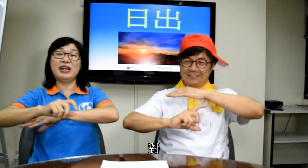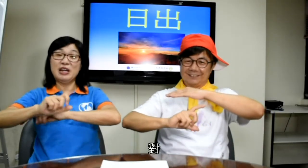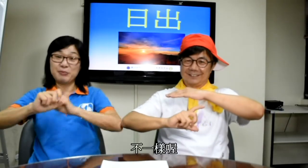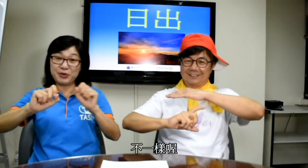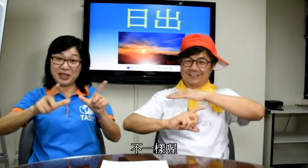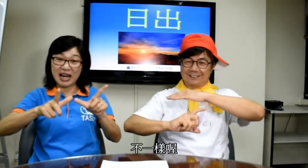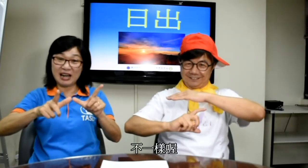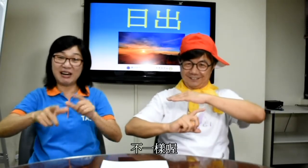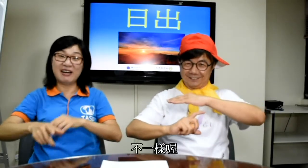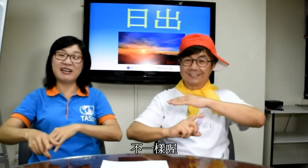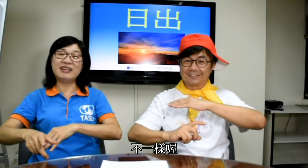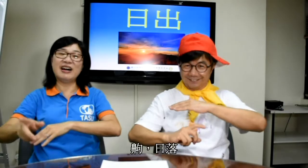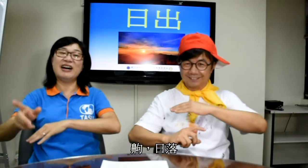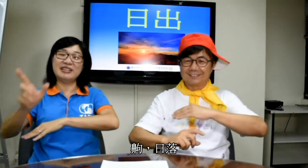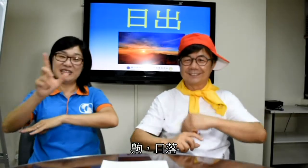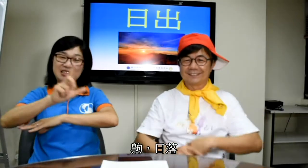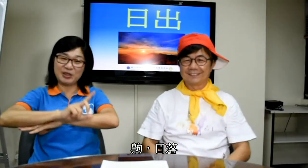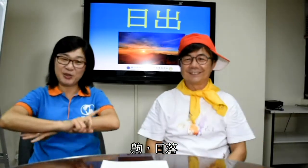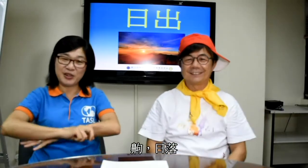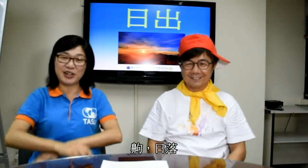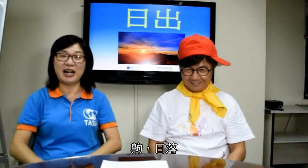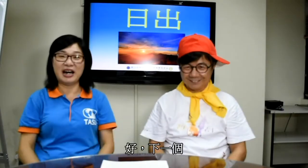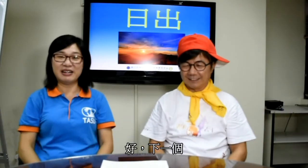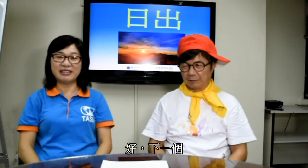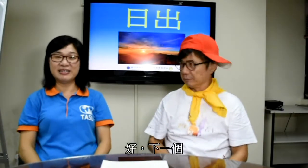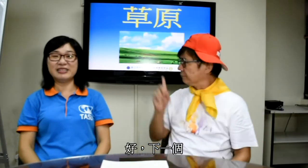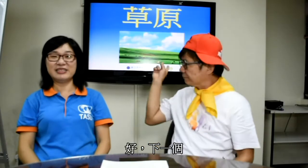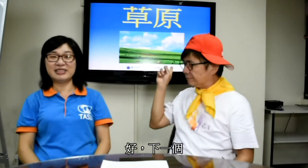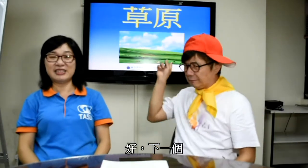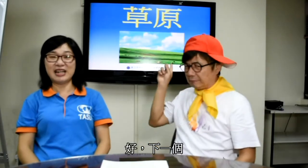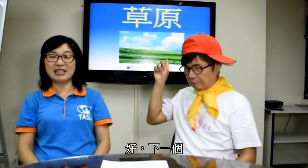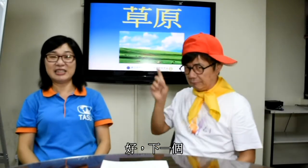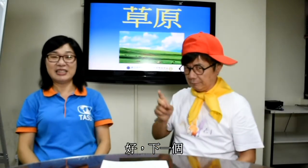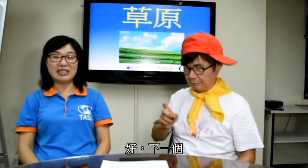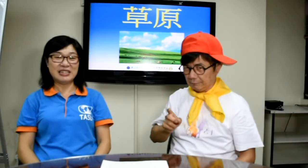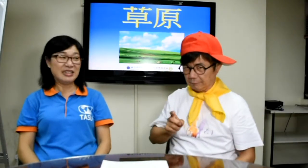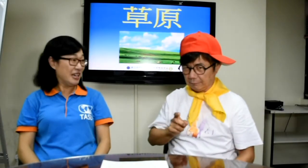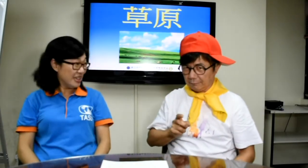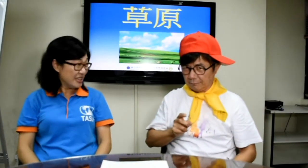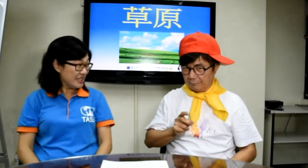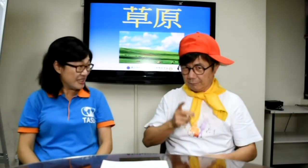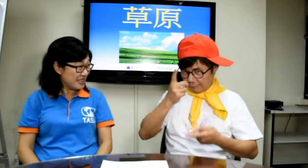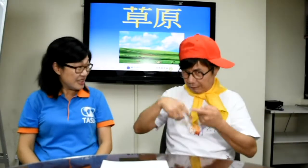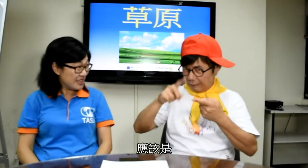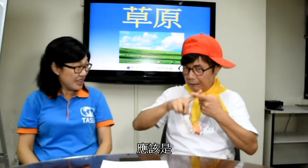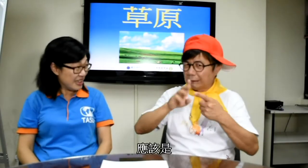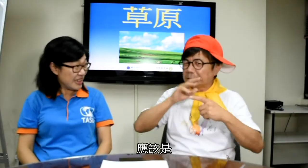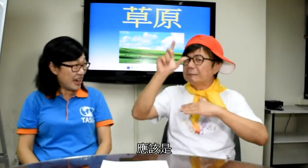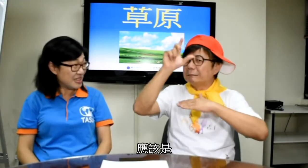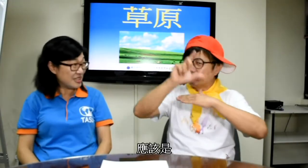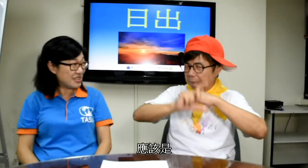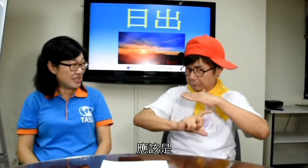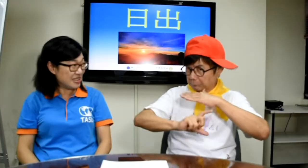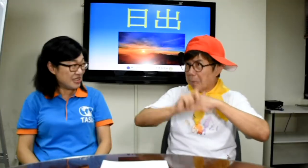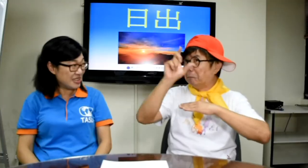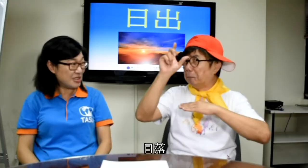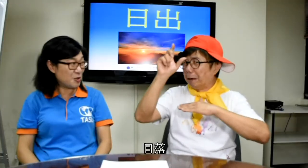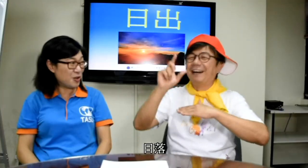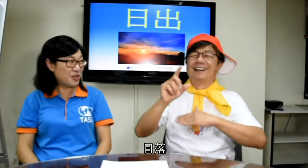不一样哦，好，日落，好，下一个，应该是日落，